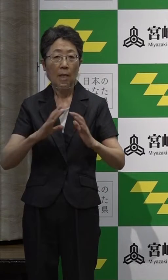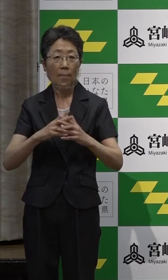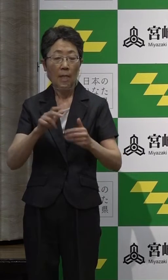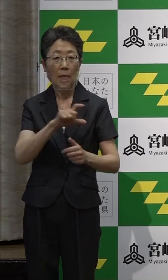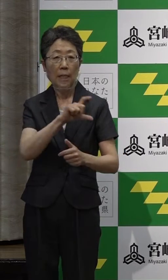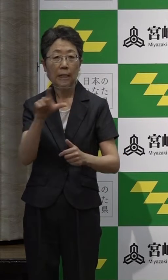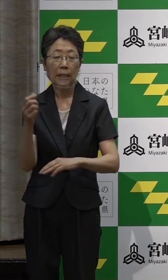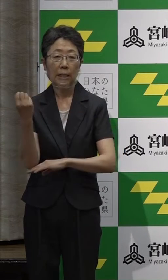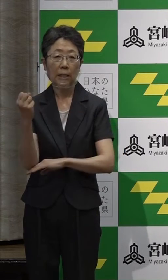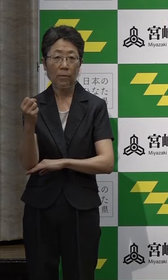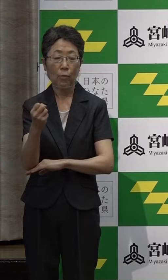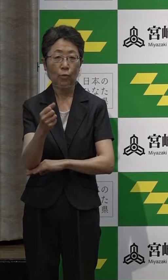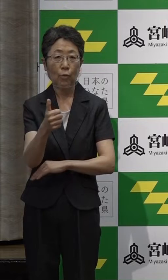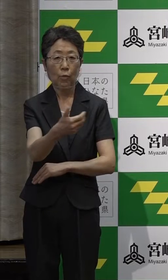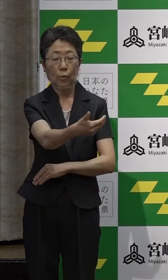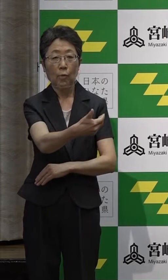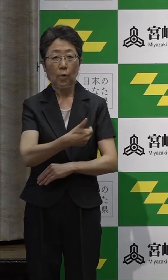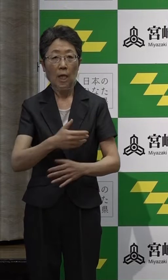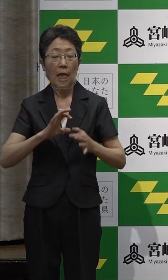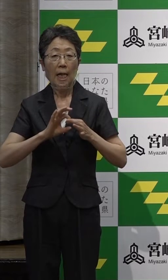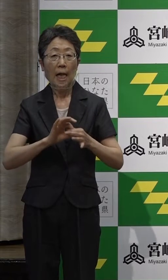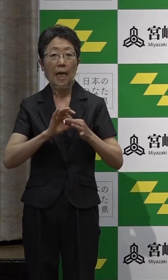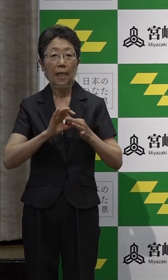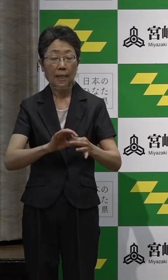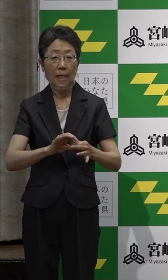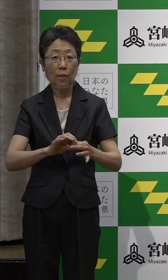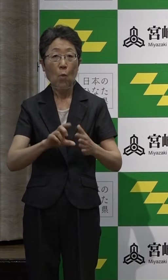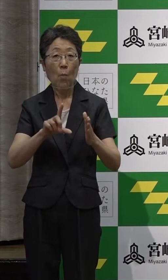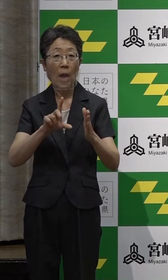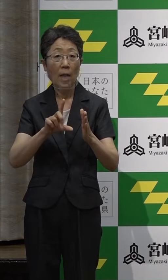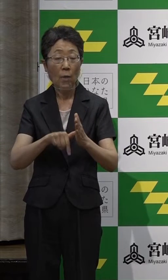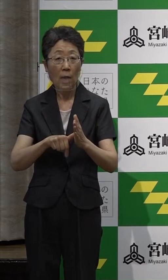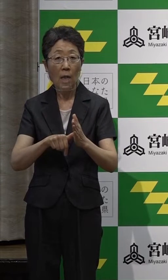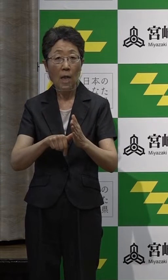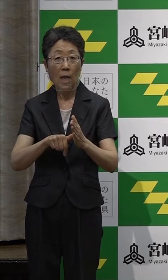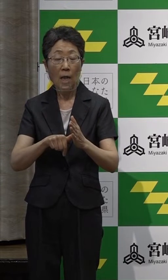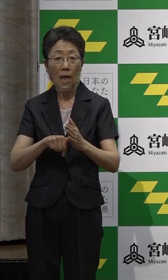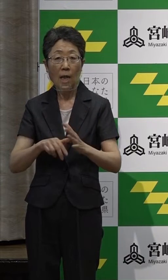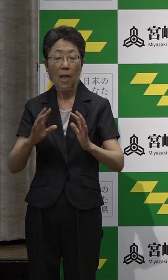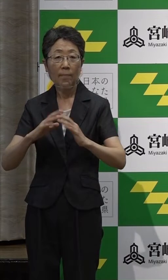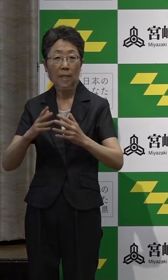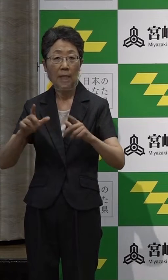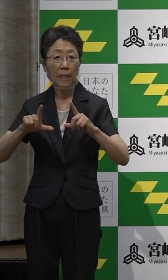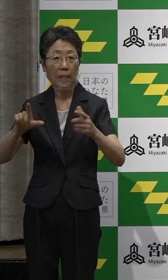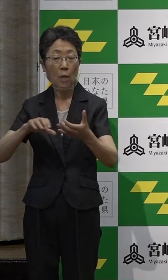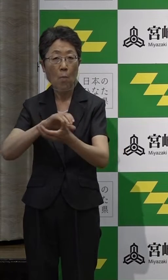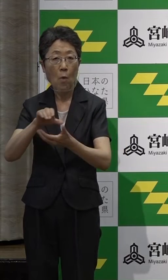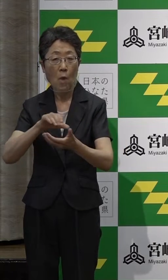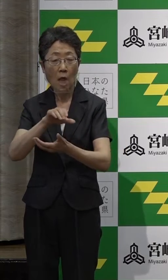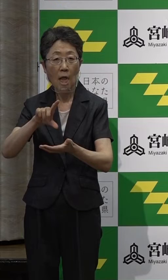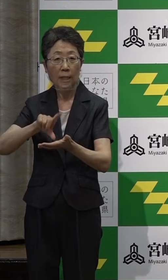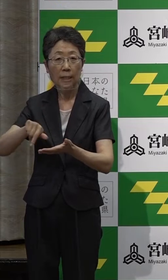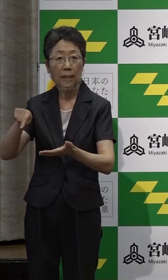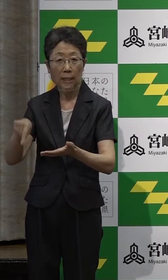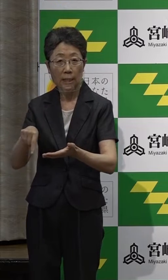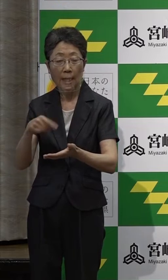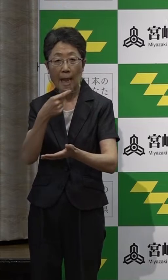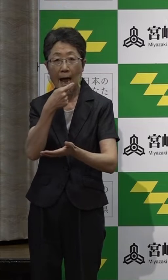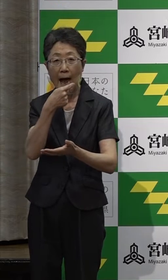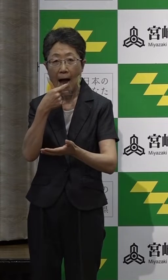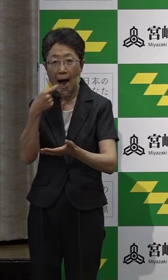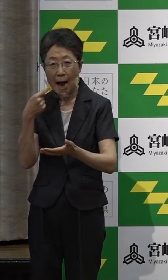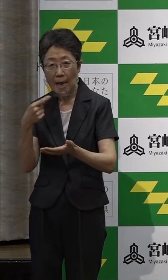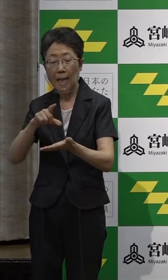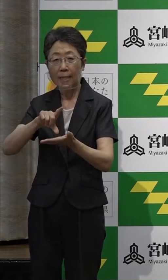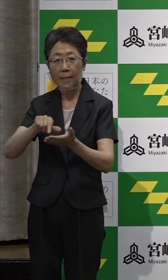宮崎自治市民関連して、 はい、 その場合はこの宮崎東諸方クリニックの赤県域への移行もこうセットでやりたい